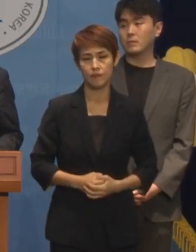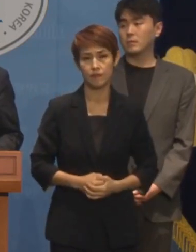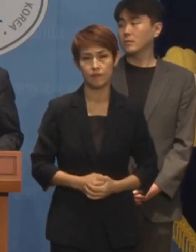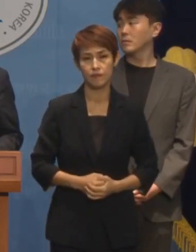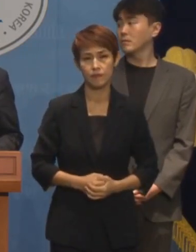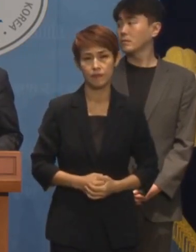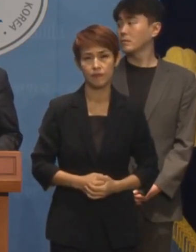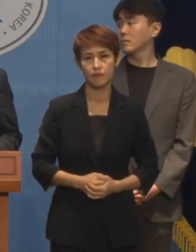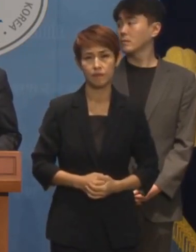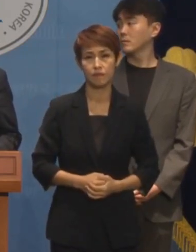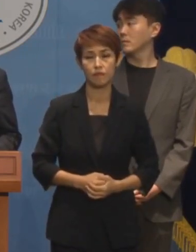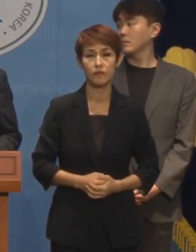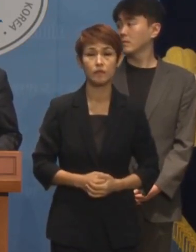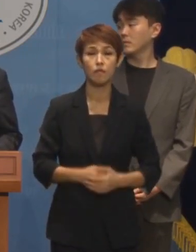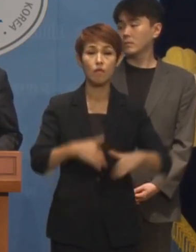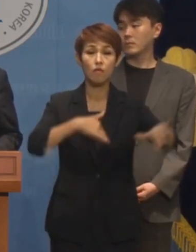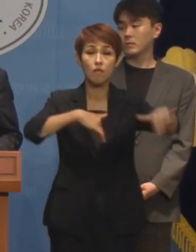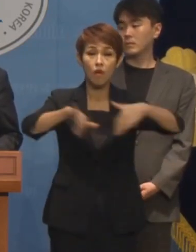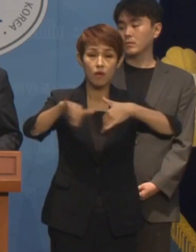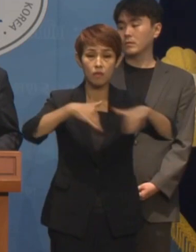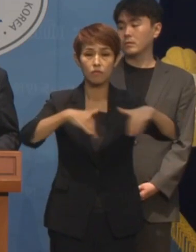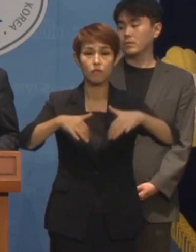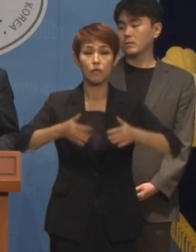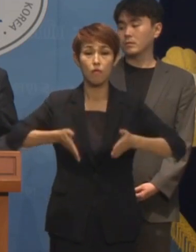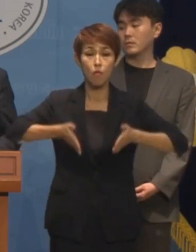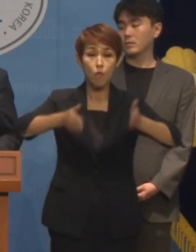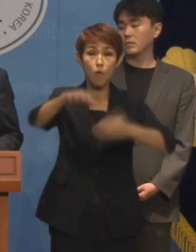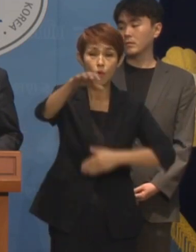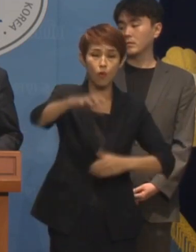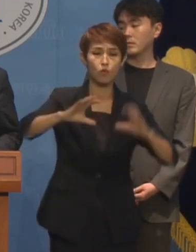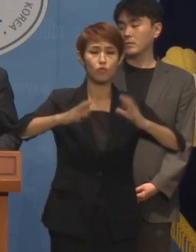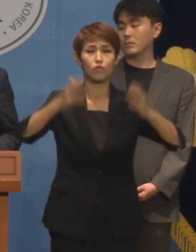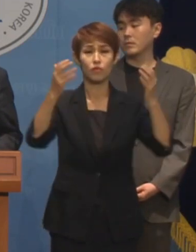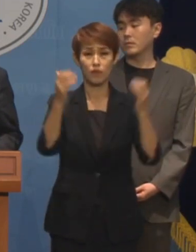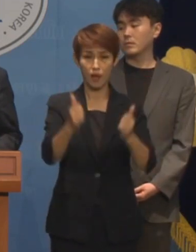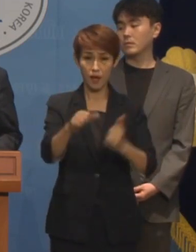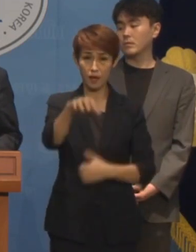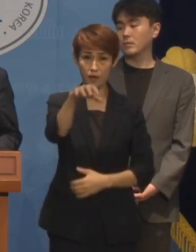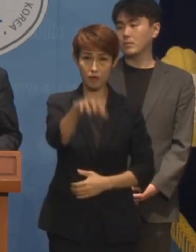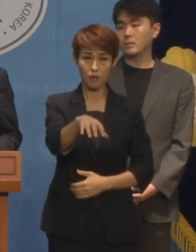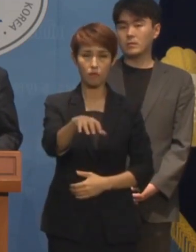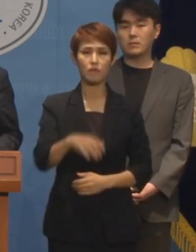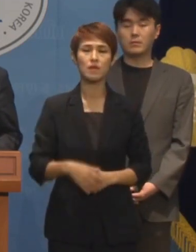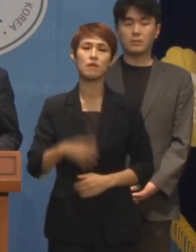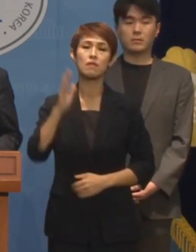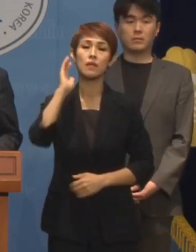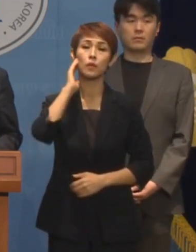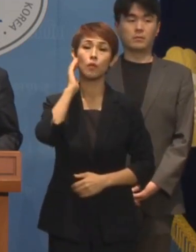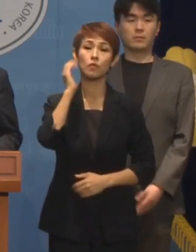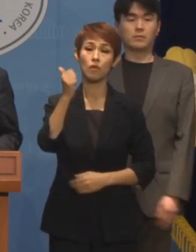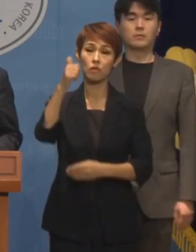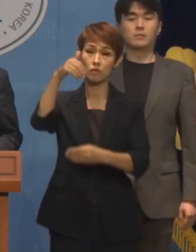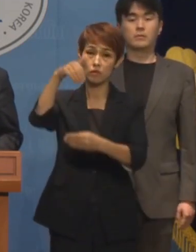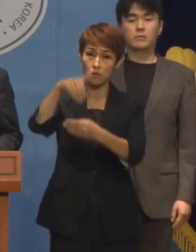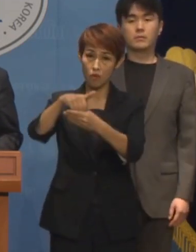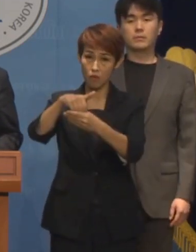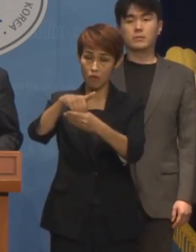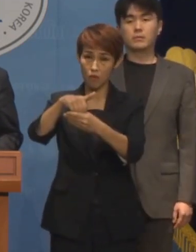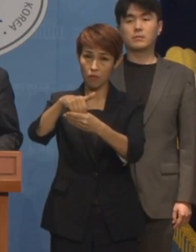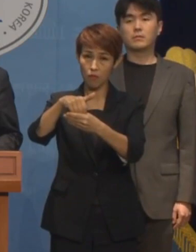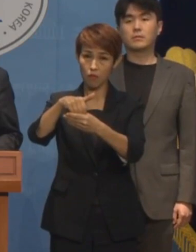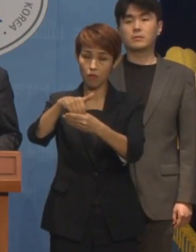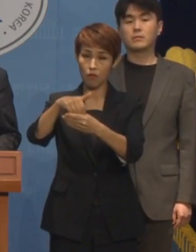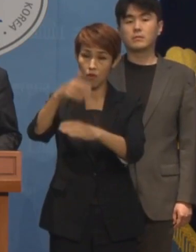지금도 거리와 광장에서뿐만 아니라 국회에서도 대통령 선거 결과에